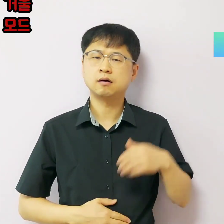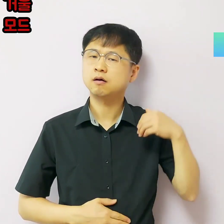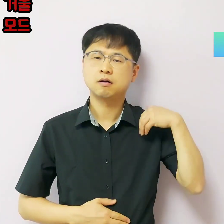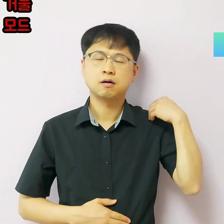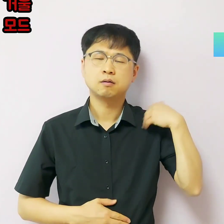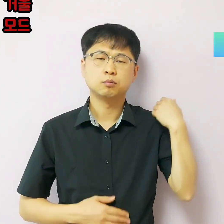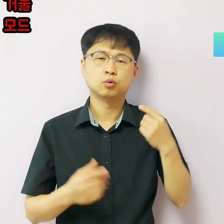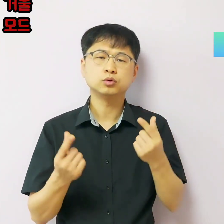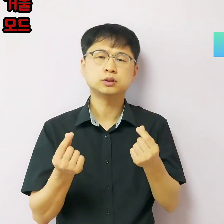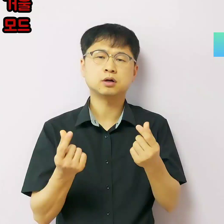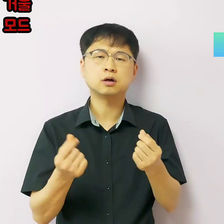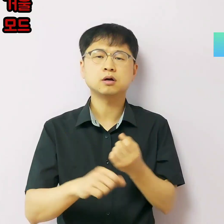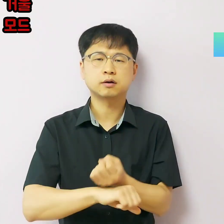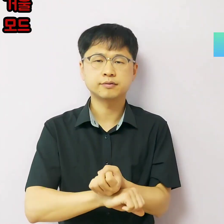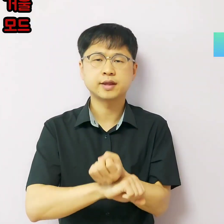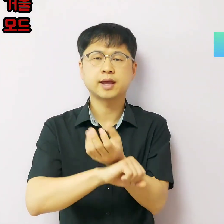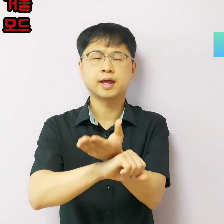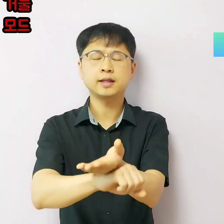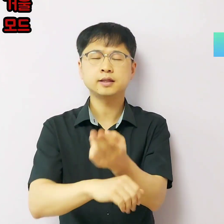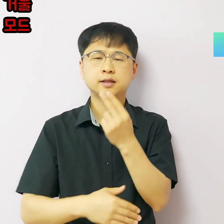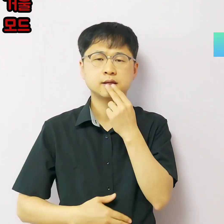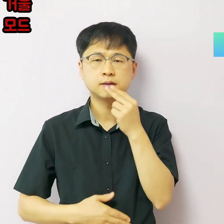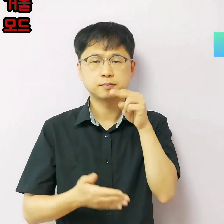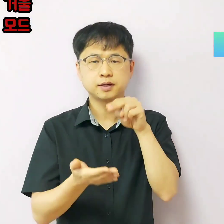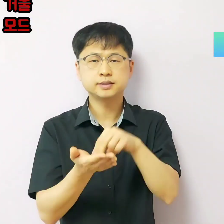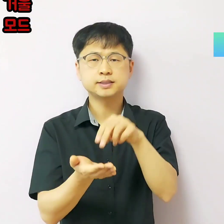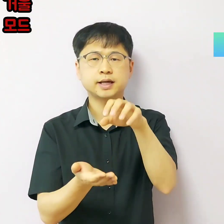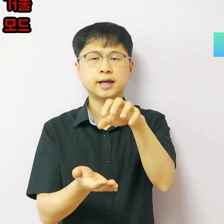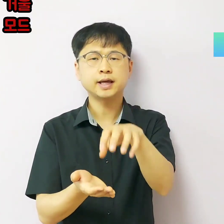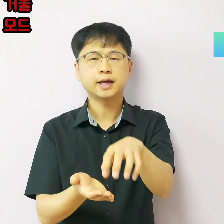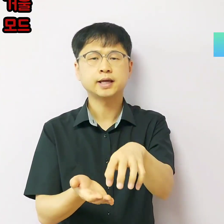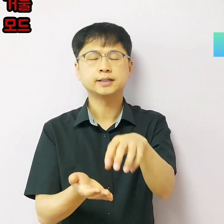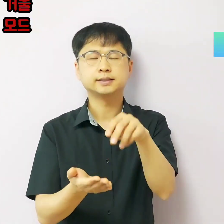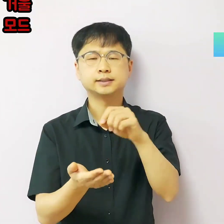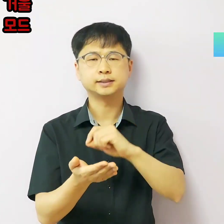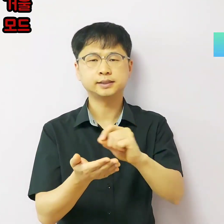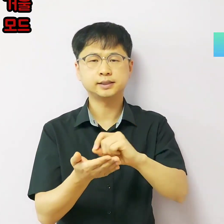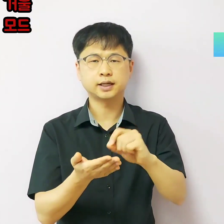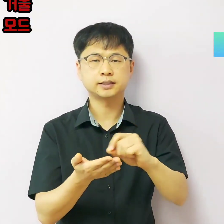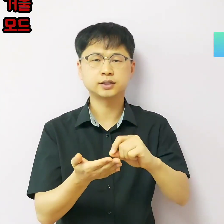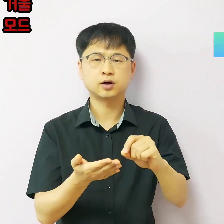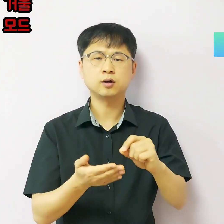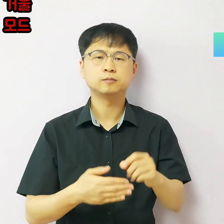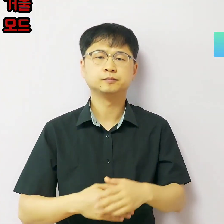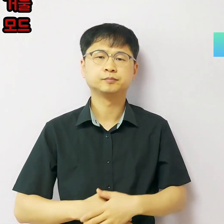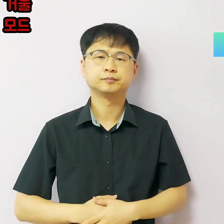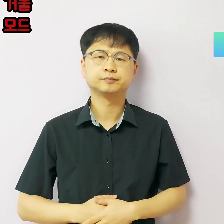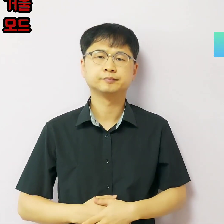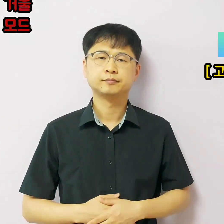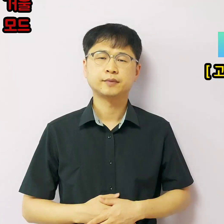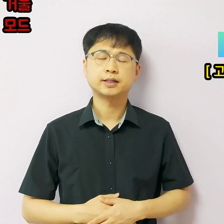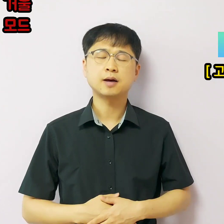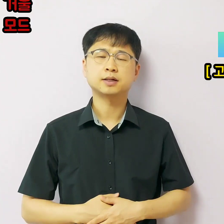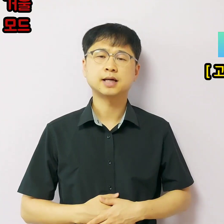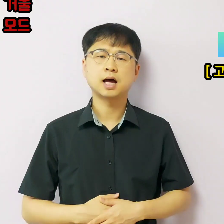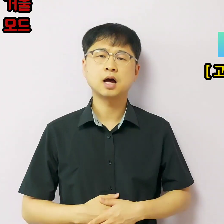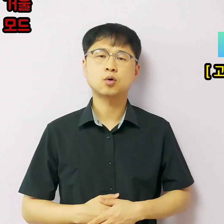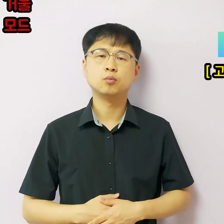그래서 모른 척 건넨 편지에 쓰인이 되겠죠. 네, 다음 가사